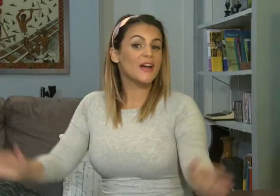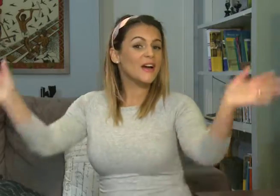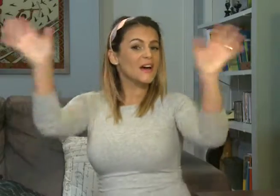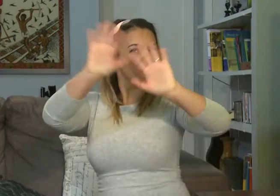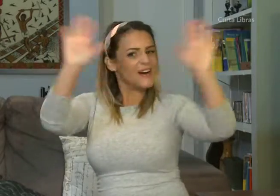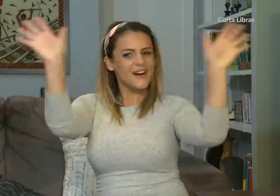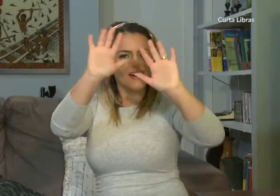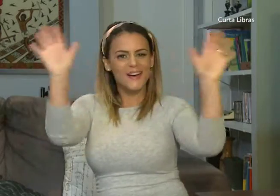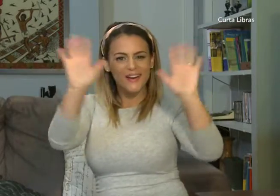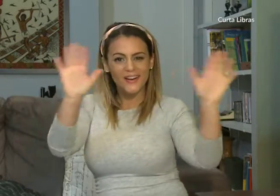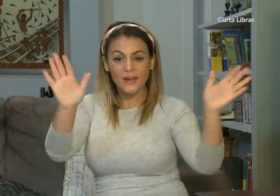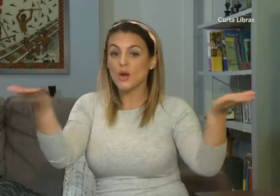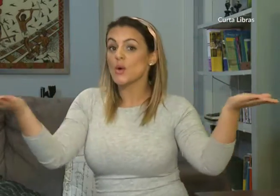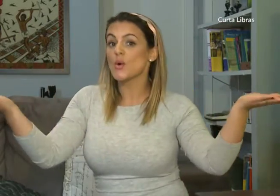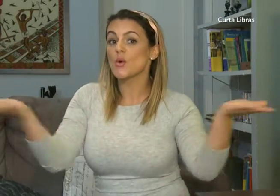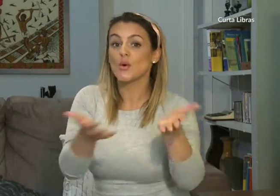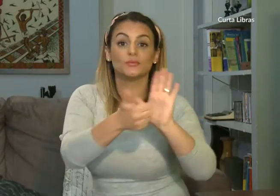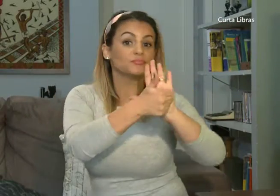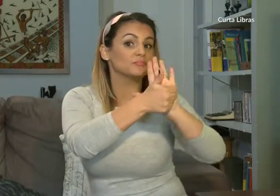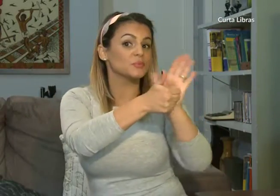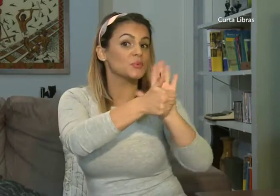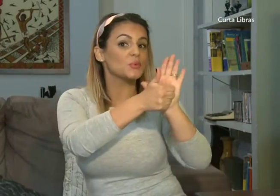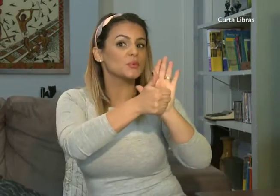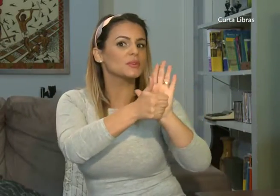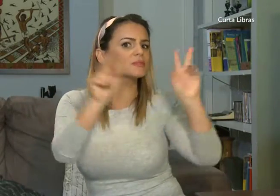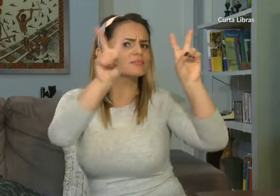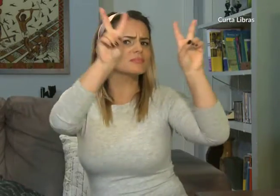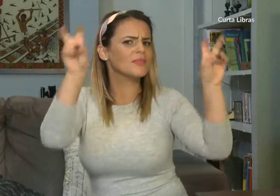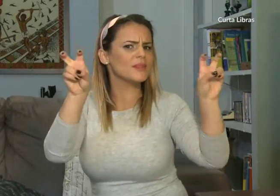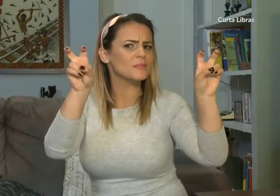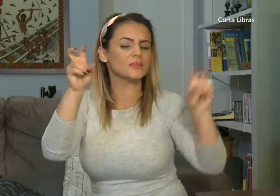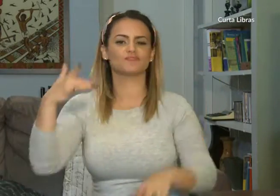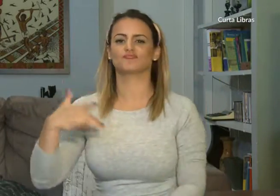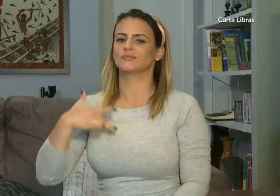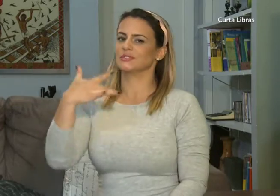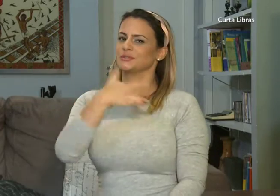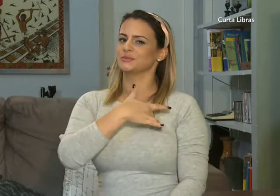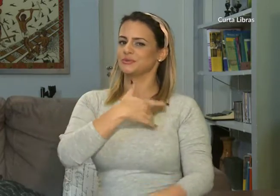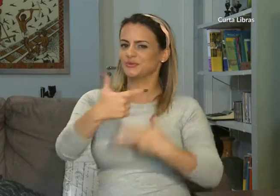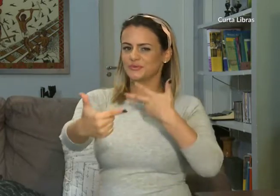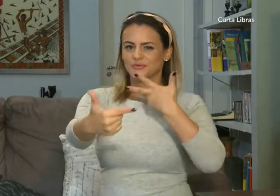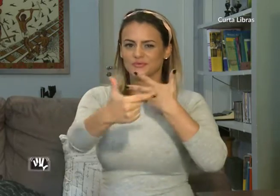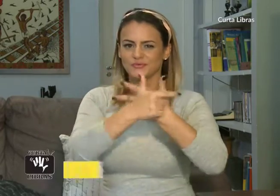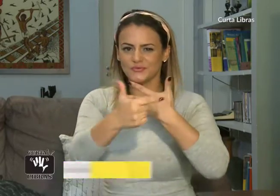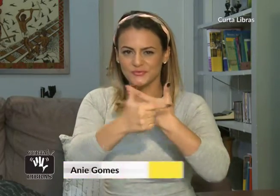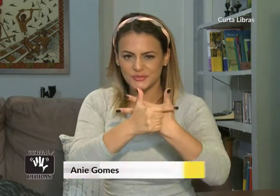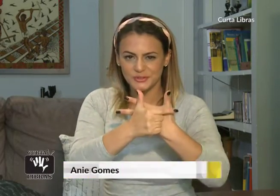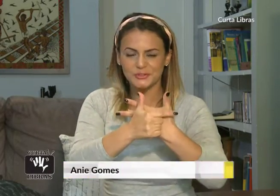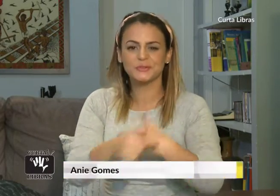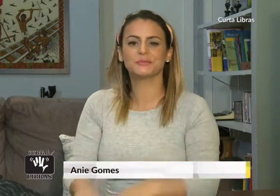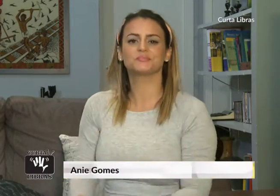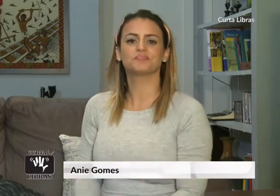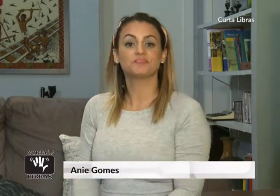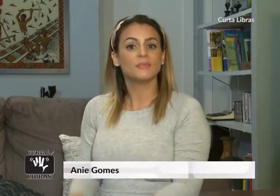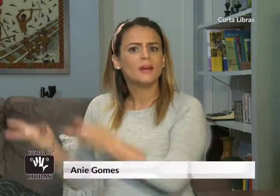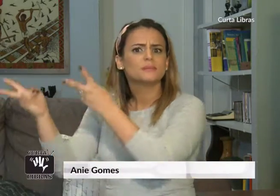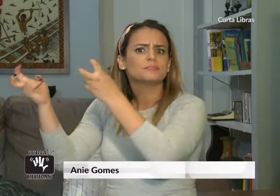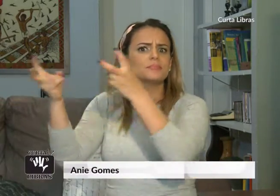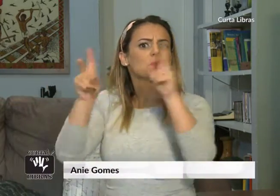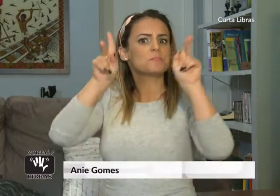Olá! Hoje no Curta Libras iremos aprender sobre vida saudável e fitness. É comum